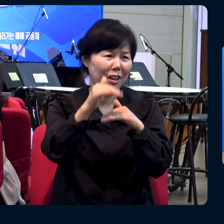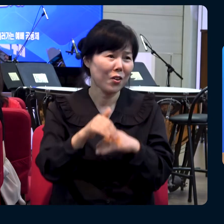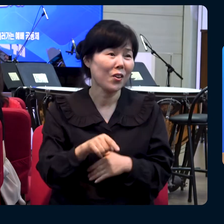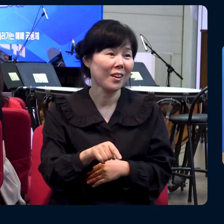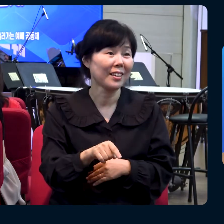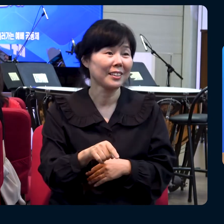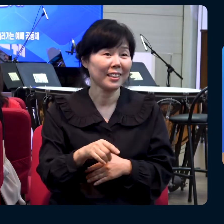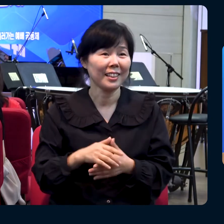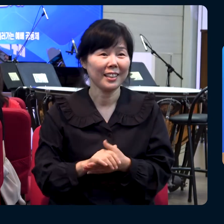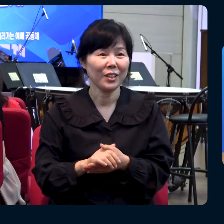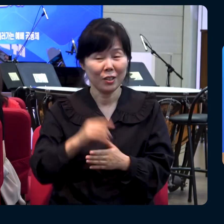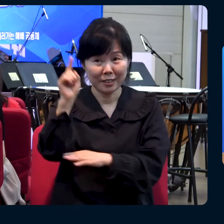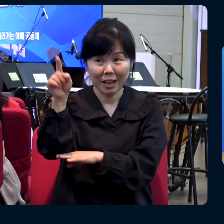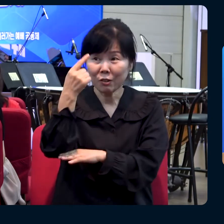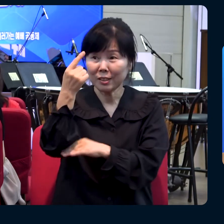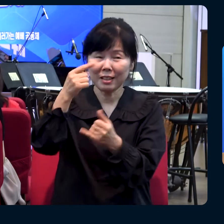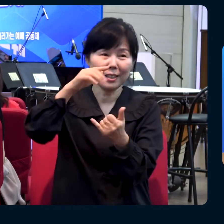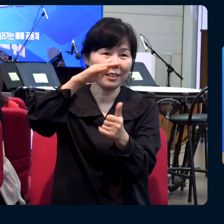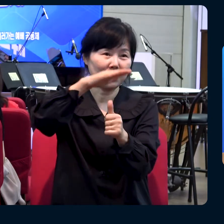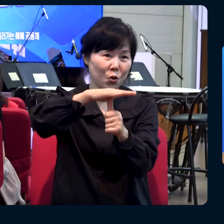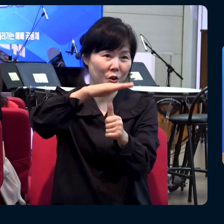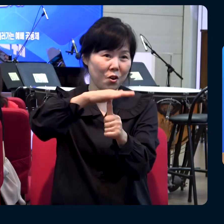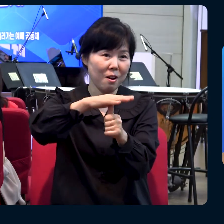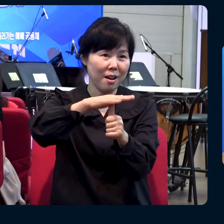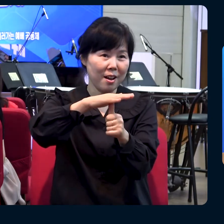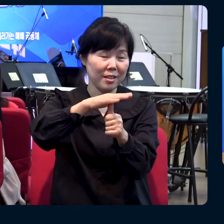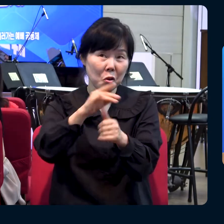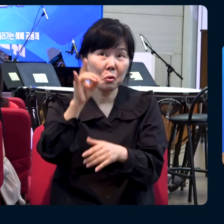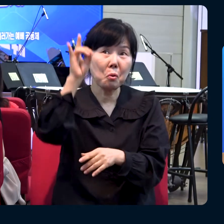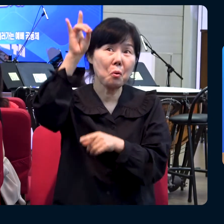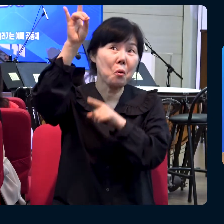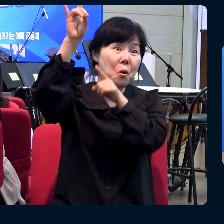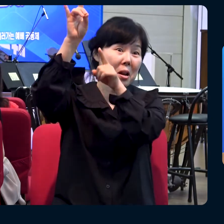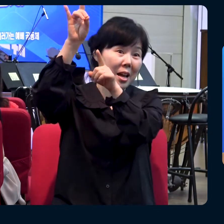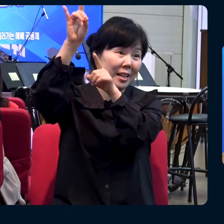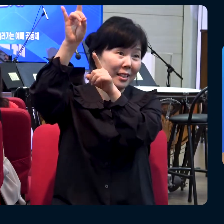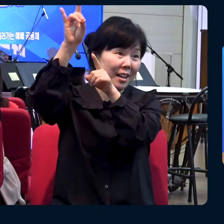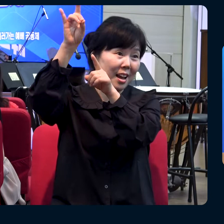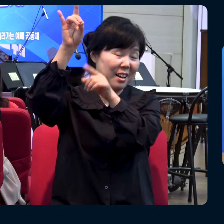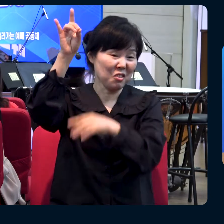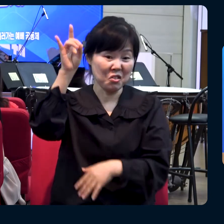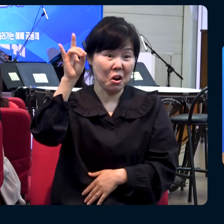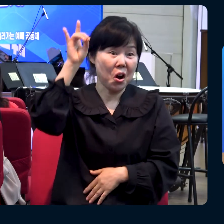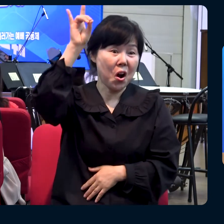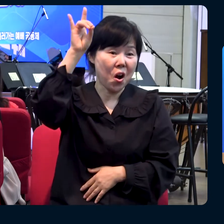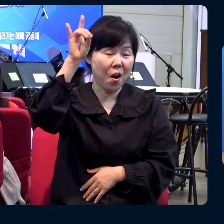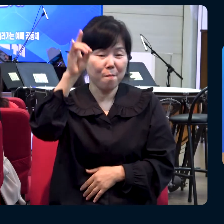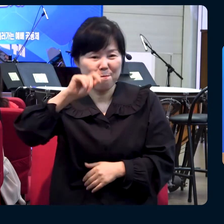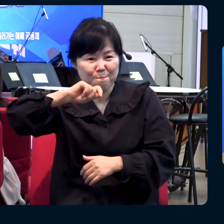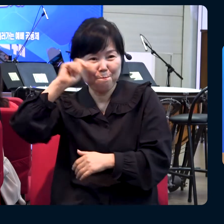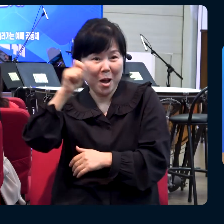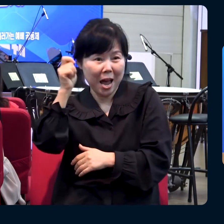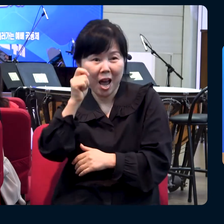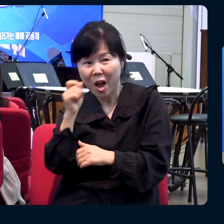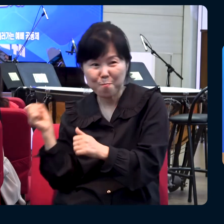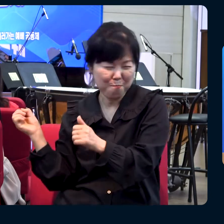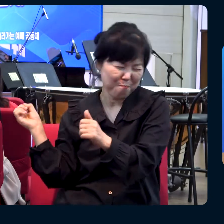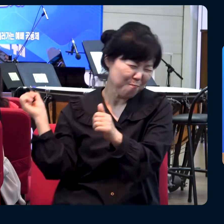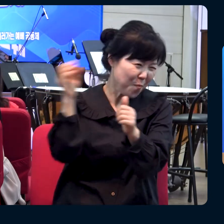이야기입니다. 다윗이라는 소년이 골리앗이라는 엄청난 거인을 쓰러뜨린